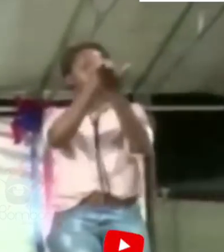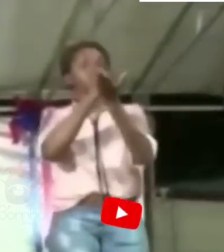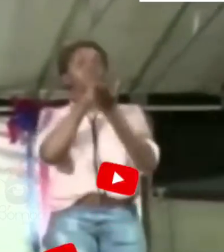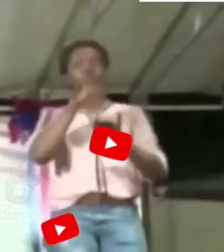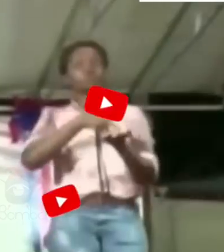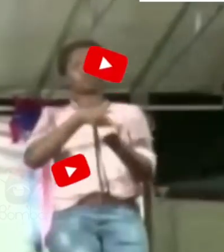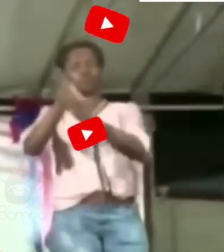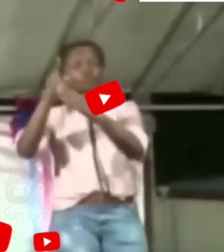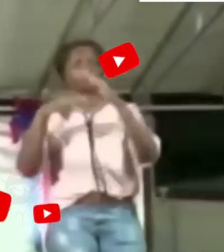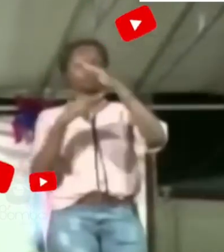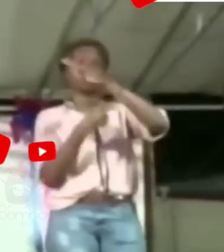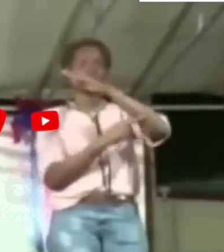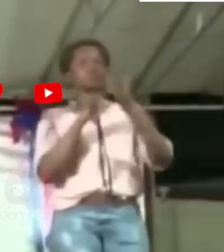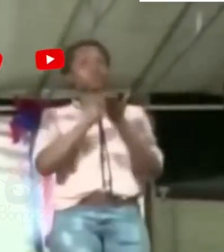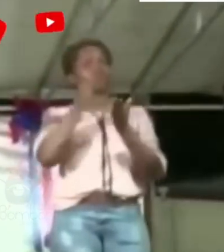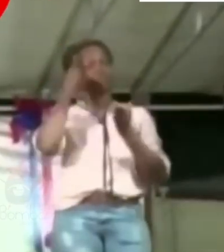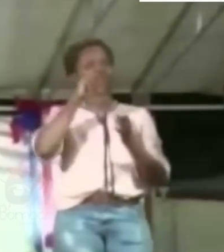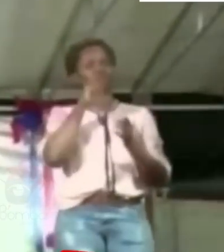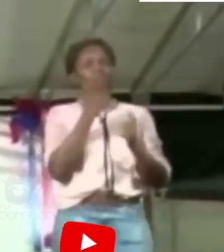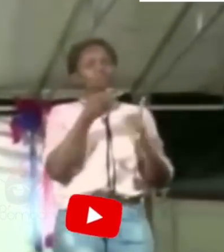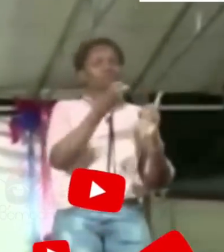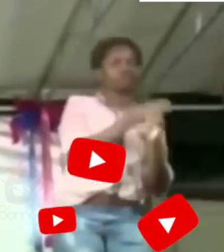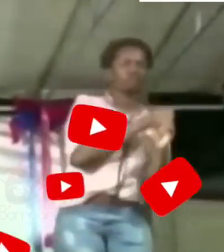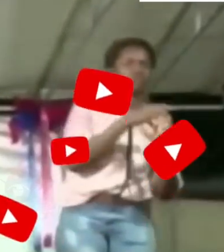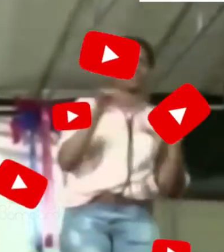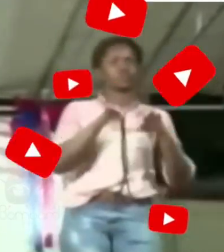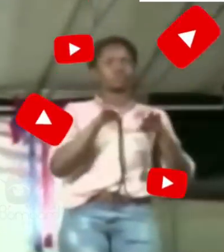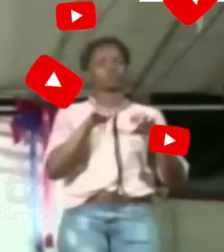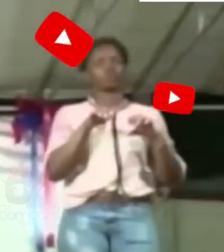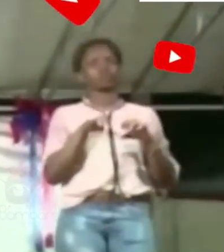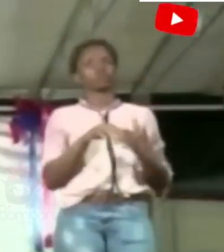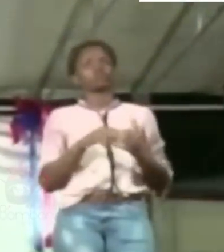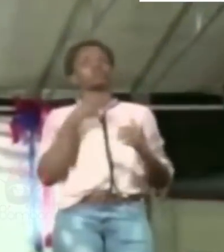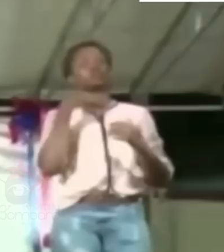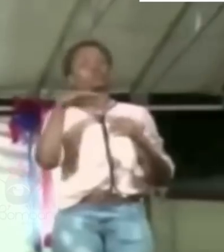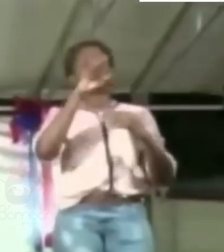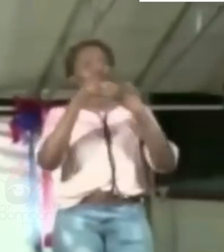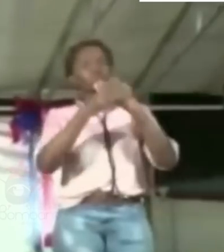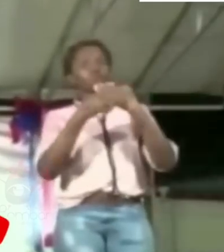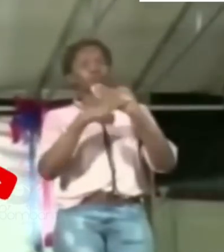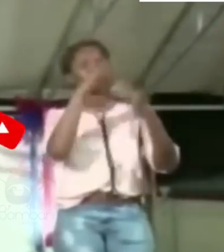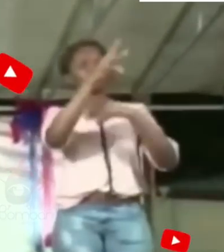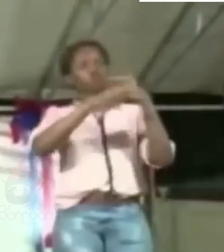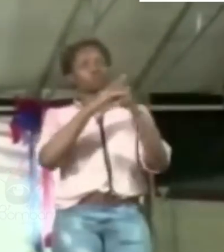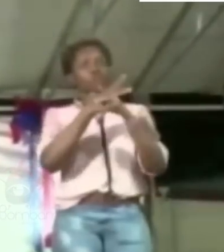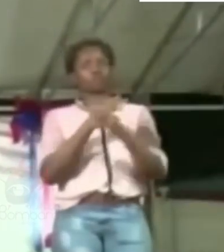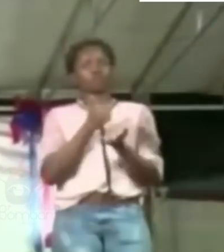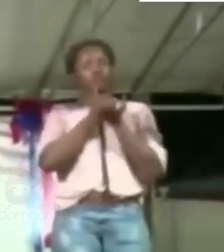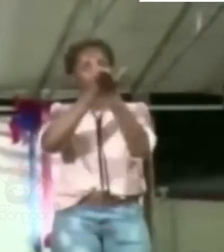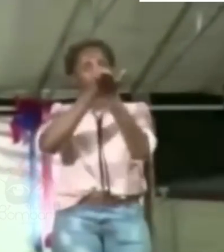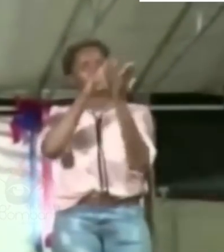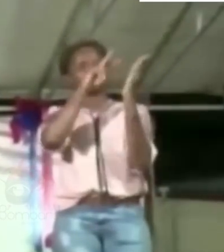passer sous pour ça. Parce que pour ne pas avoir de gros accident vient faire, nous jouons une banque mondiale qui vient aider nous tout, là pour déviation pour nous.